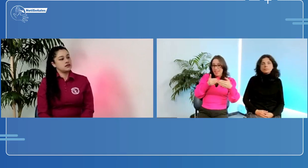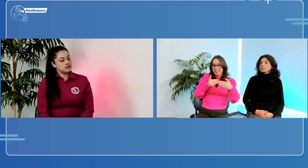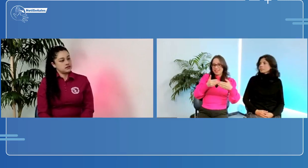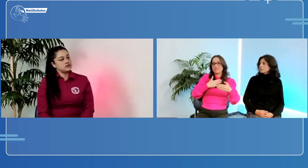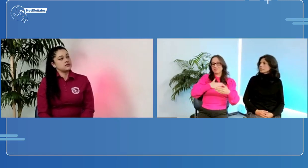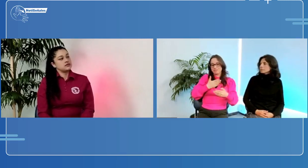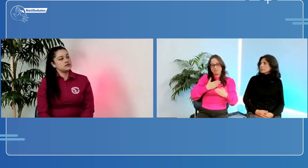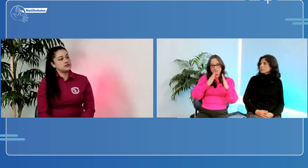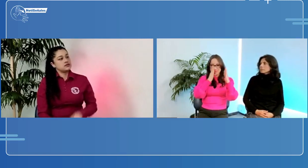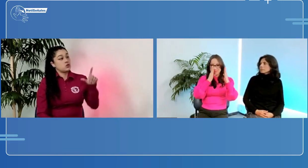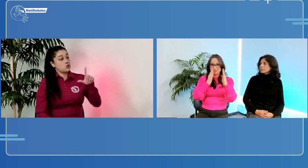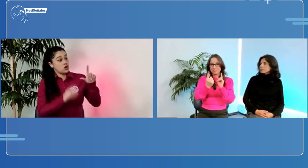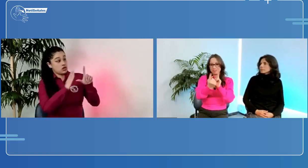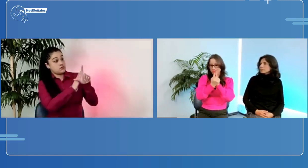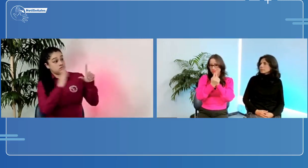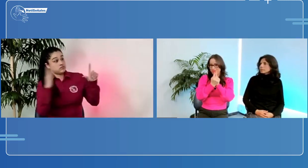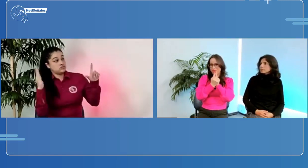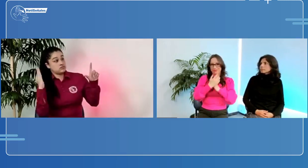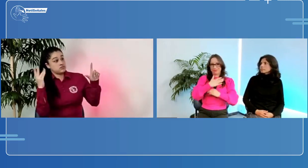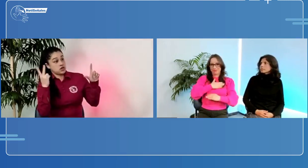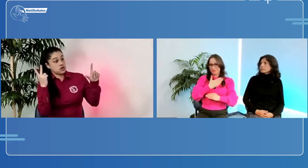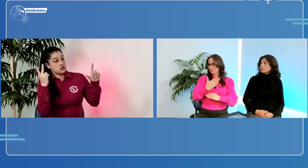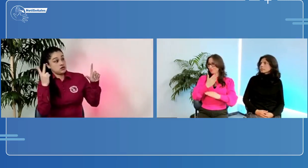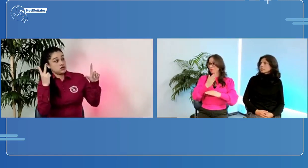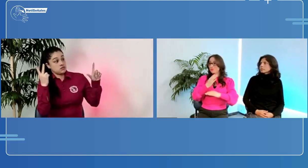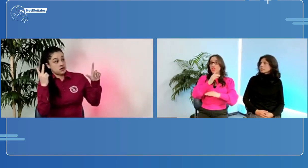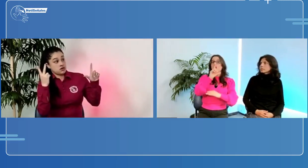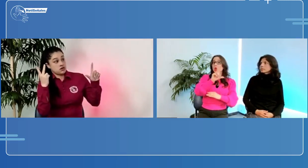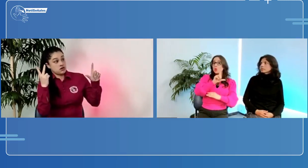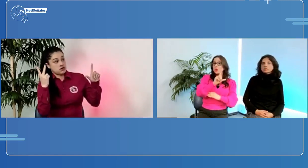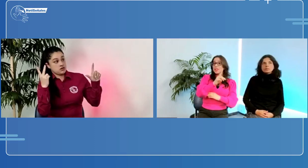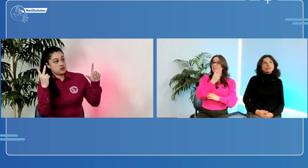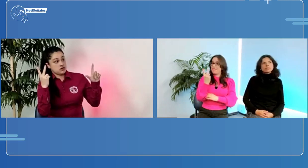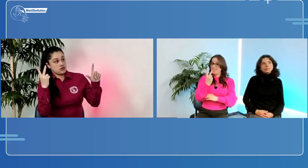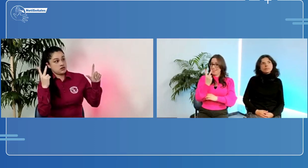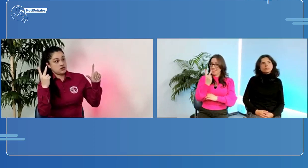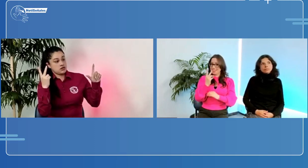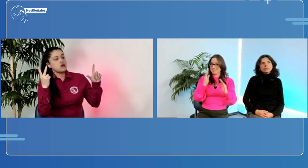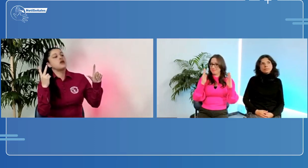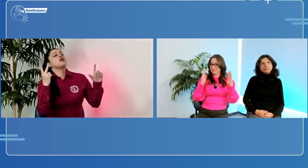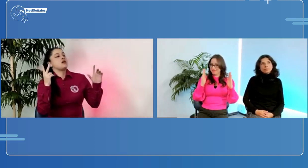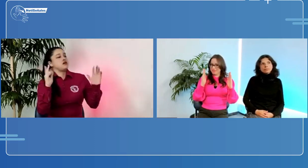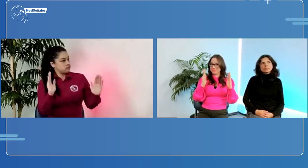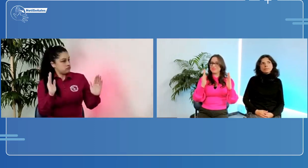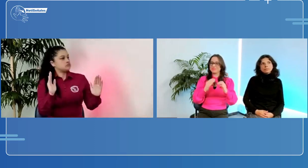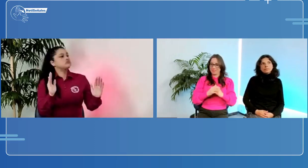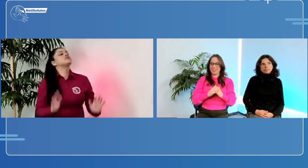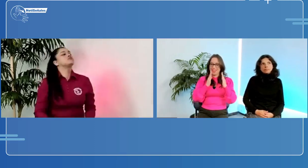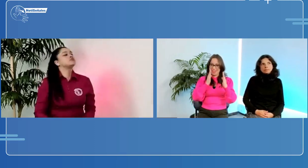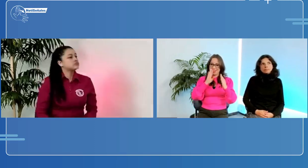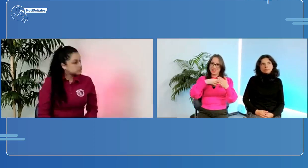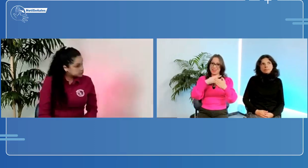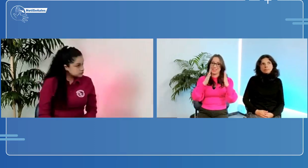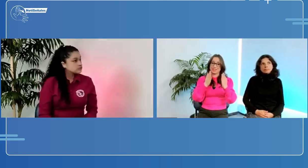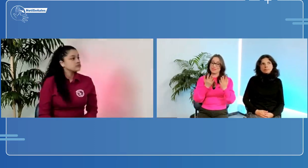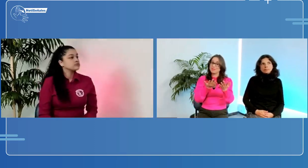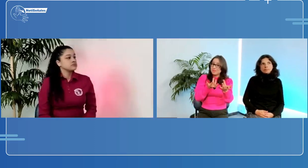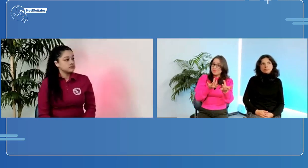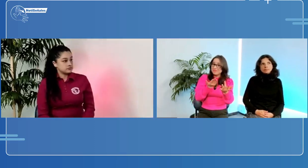tarde, ¿sí? Ahí las estaré esperando todos ustedes, de lunes a Lunes a viernes, viernes. sí.